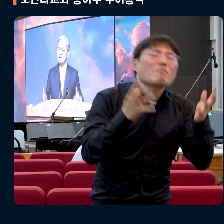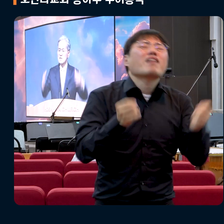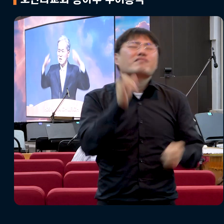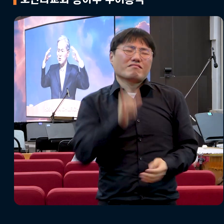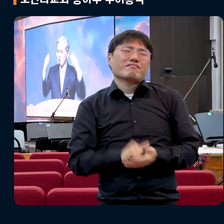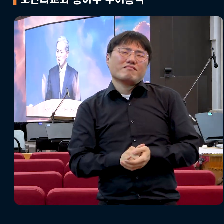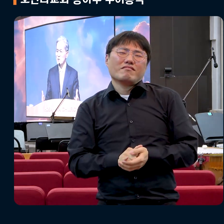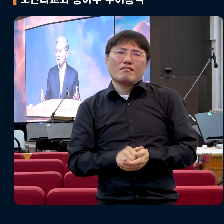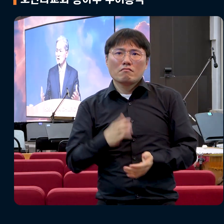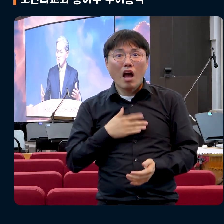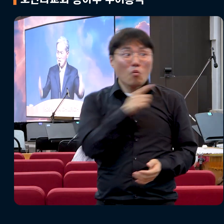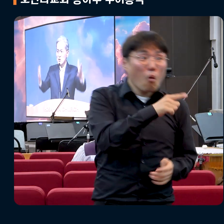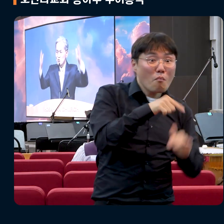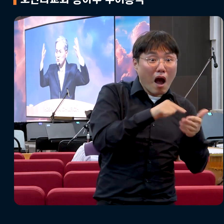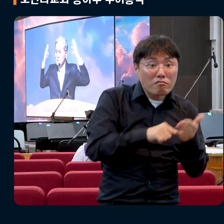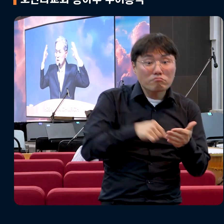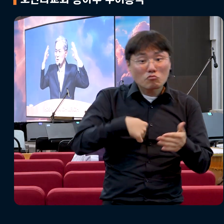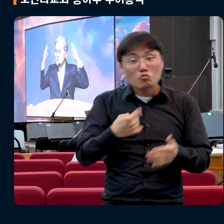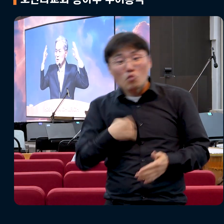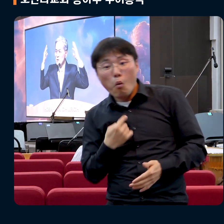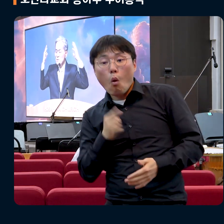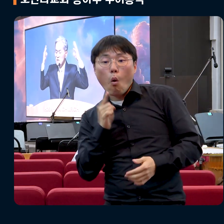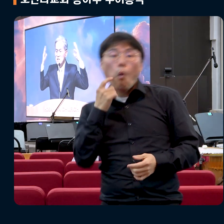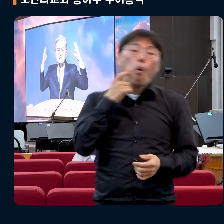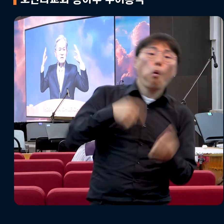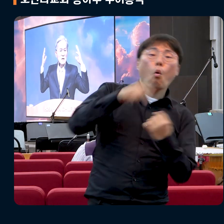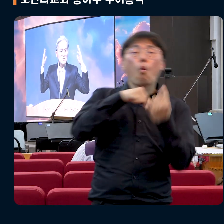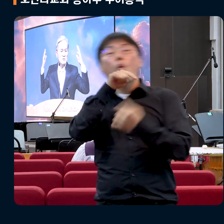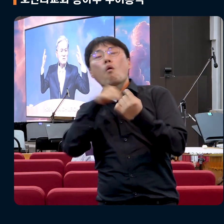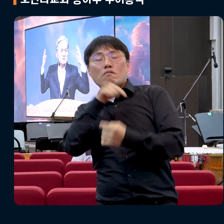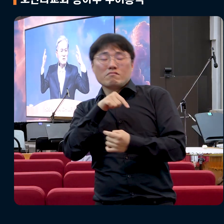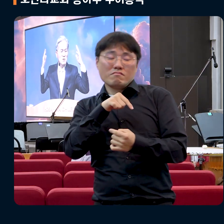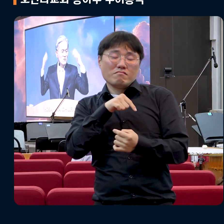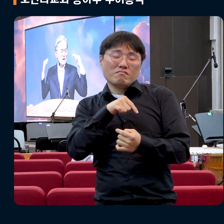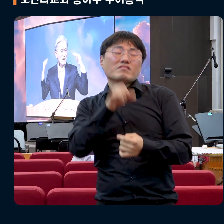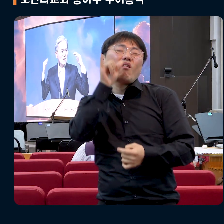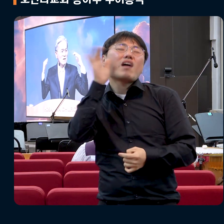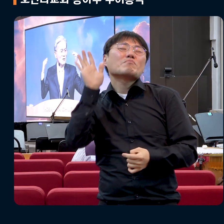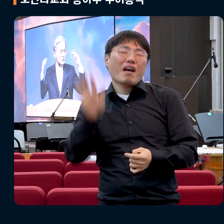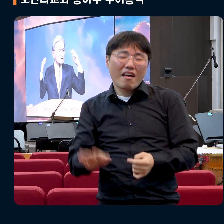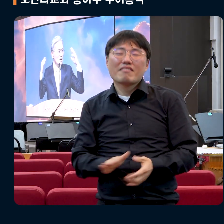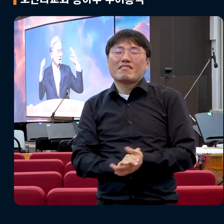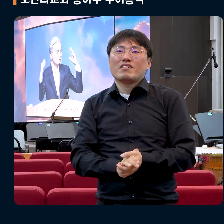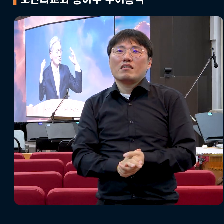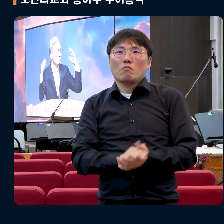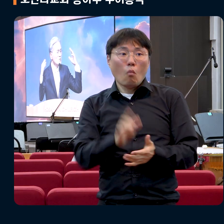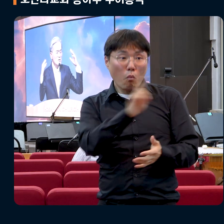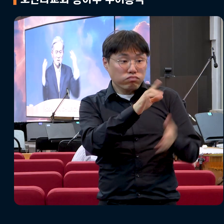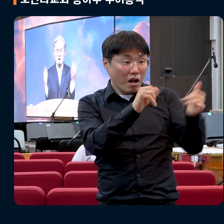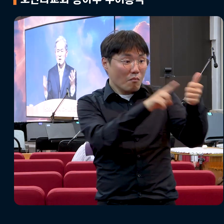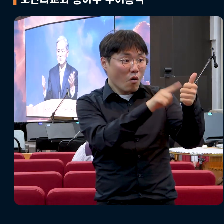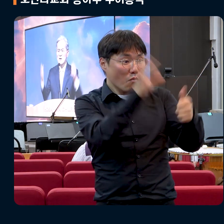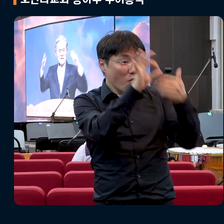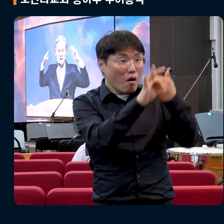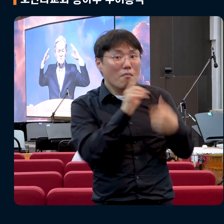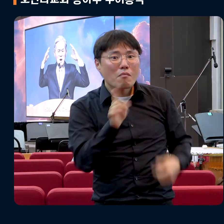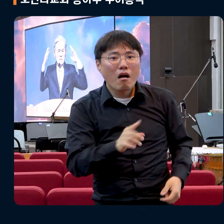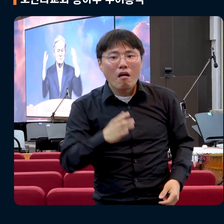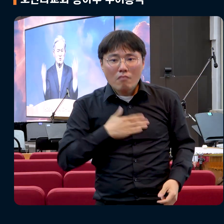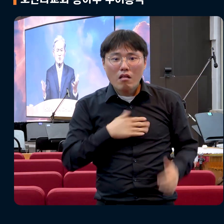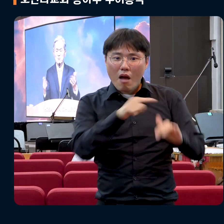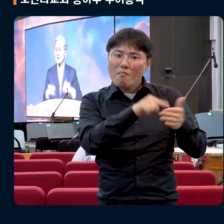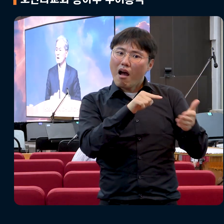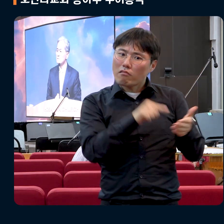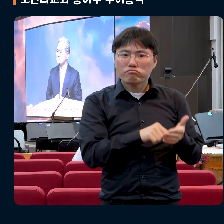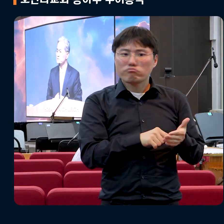이런 마음이다, 자기는 저런 마음이다, 자기 스스로 믿는다니까요. 그런데 어떤 사람 같은 경우는요, 그렇게 말해요. 나는